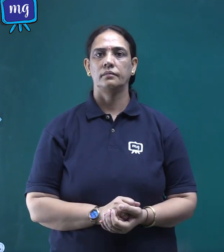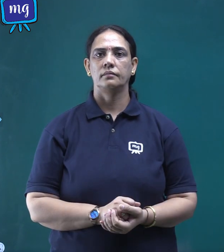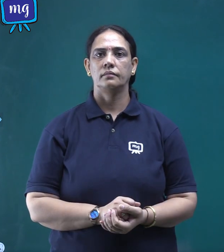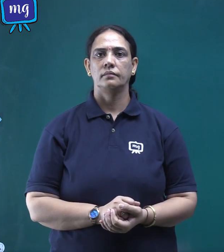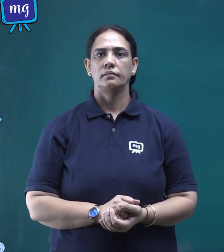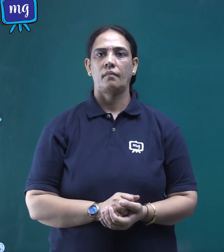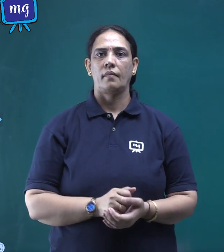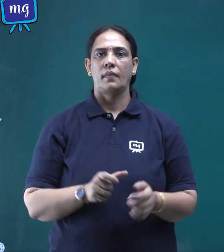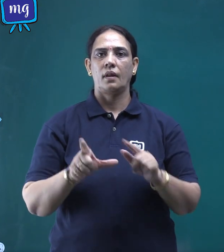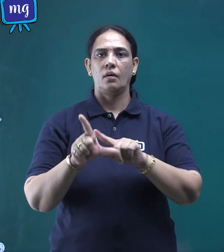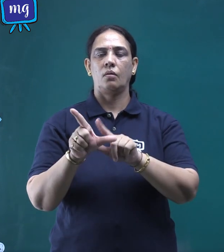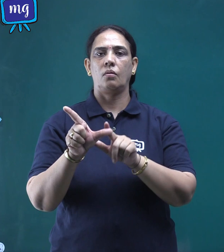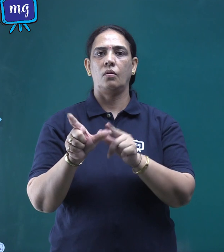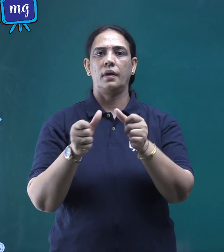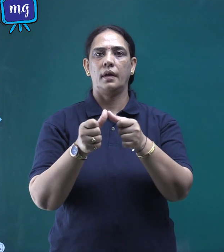कोण A बराबर